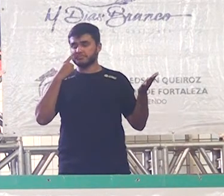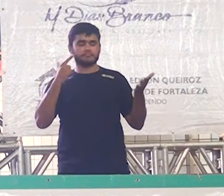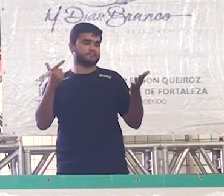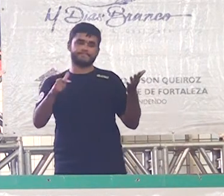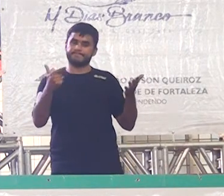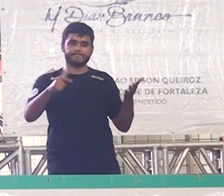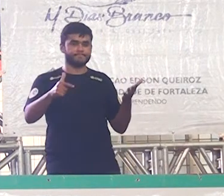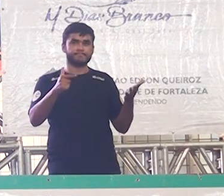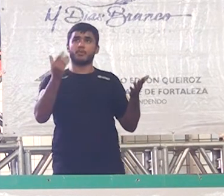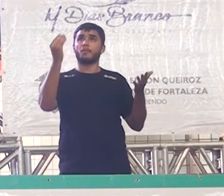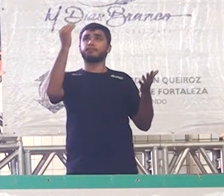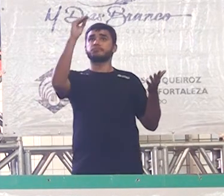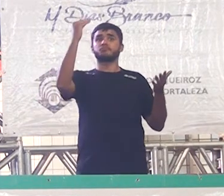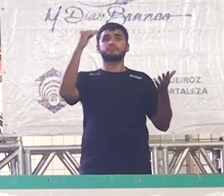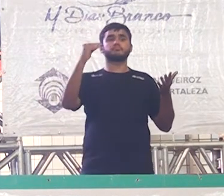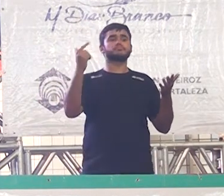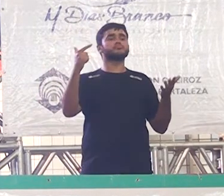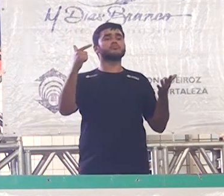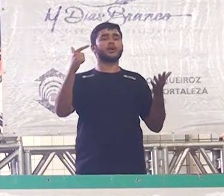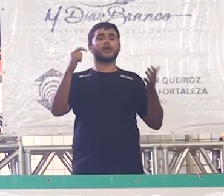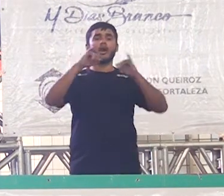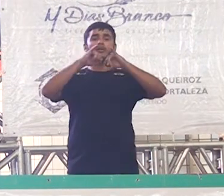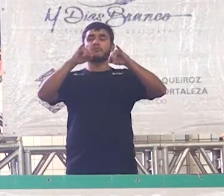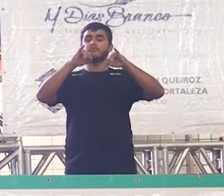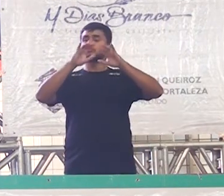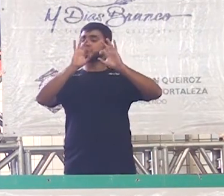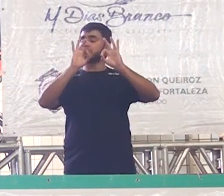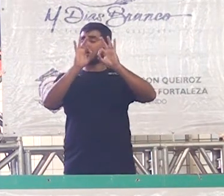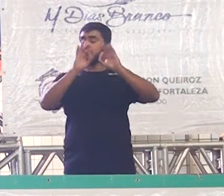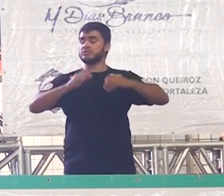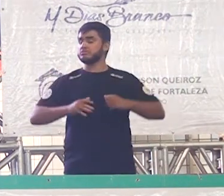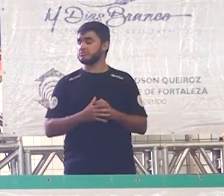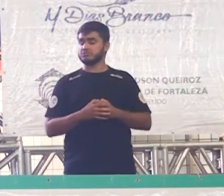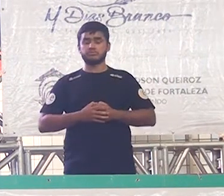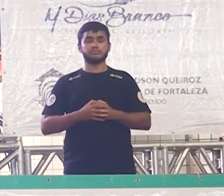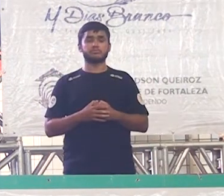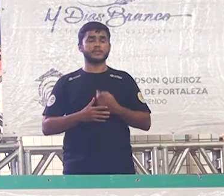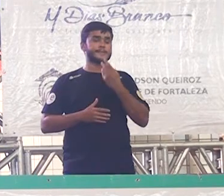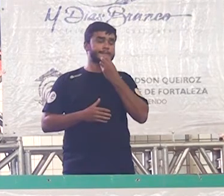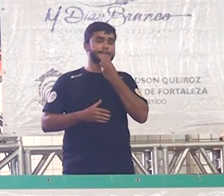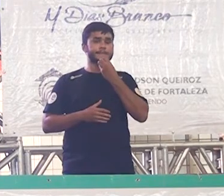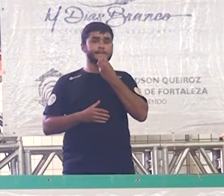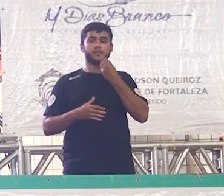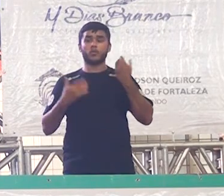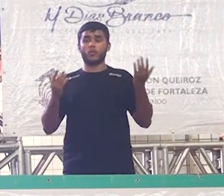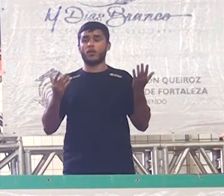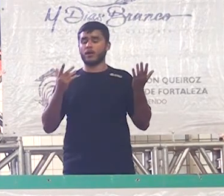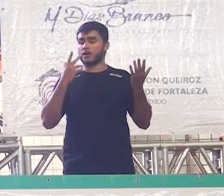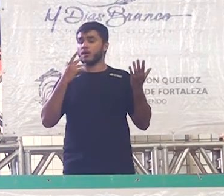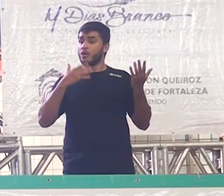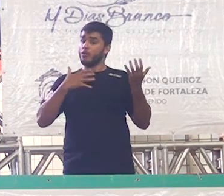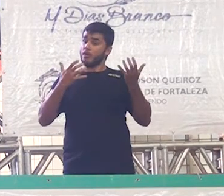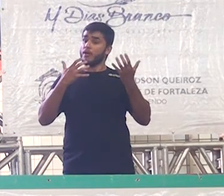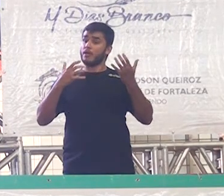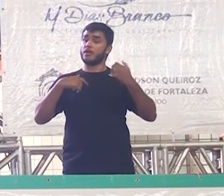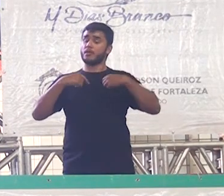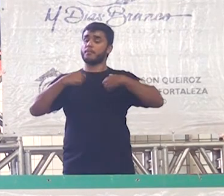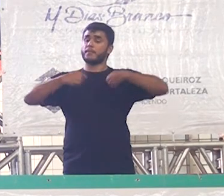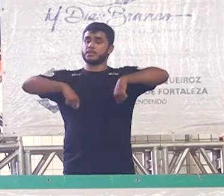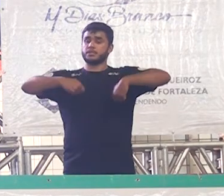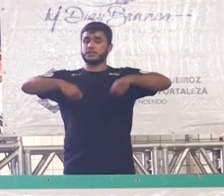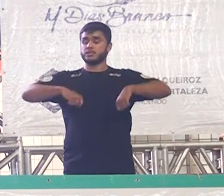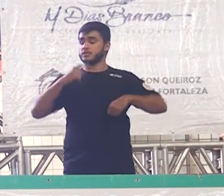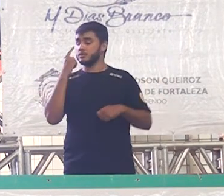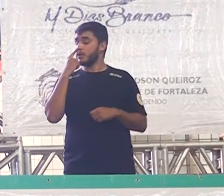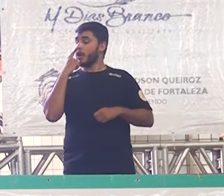Professor, não tem tempo. Ele não deu, não perguntou. Eu quero a distância. Ah, mas Augusto não tem distância. Mas eu quero. Então eu